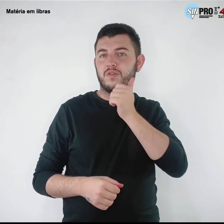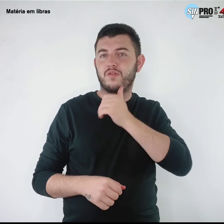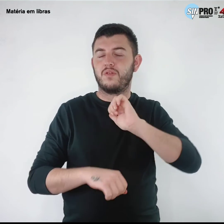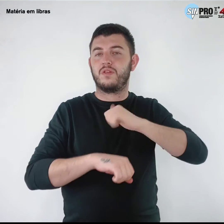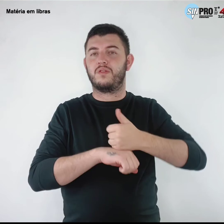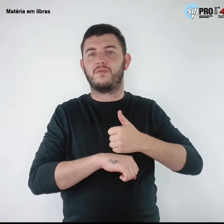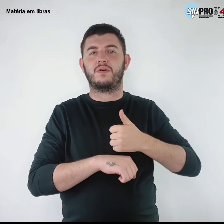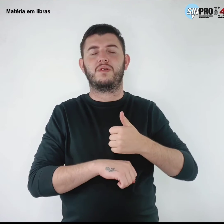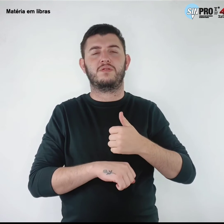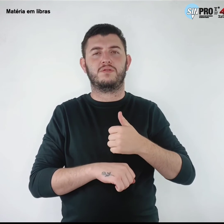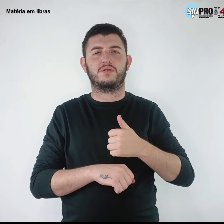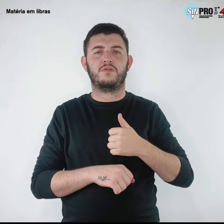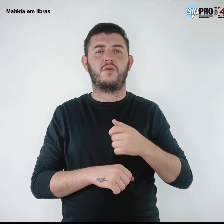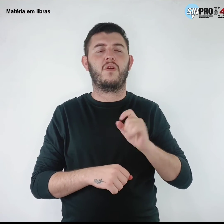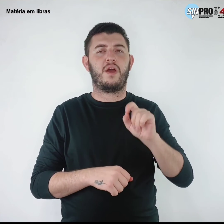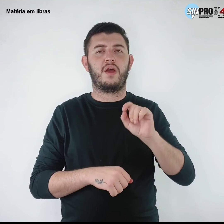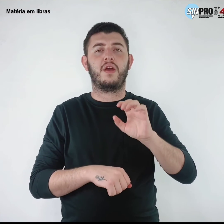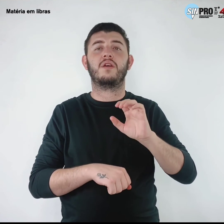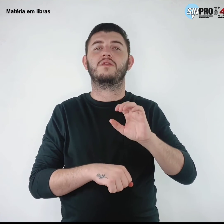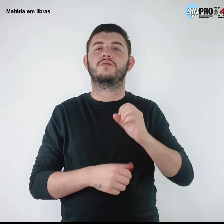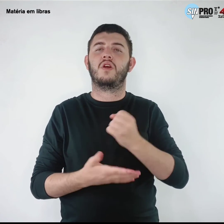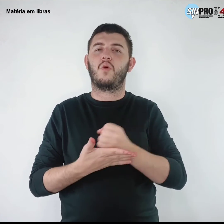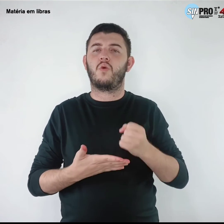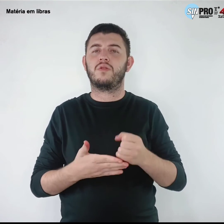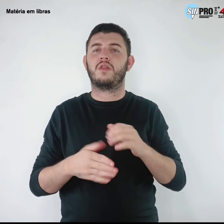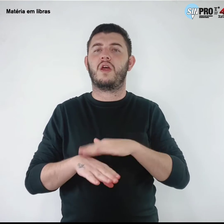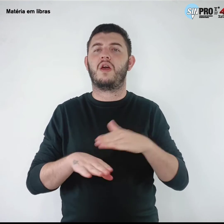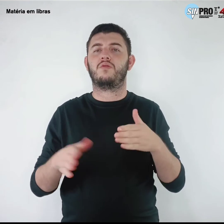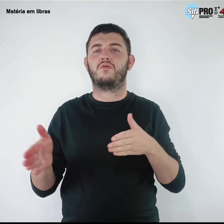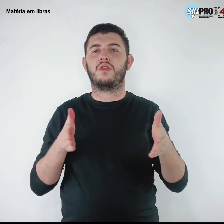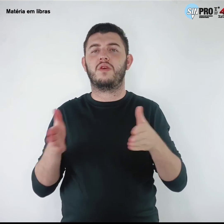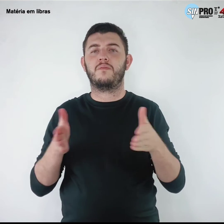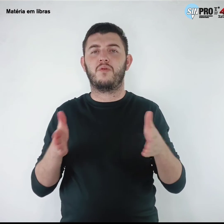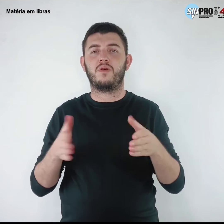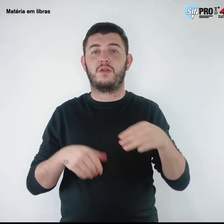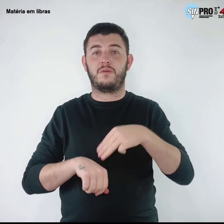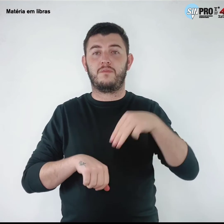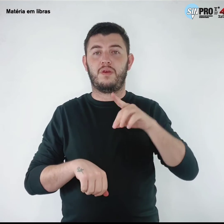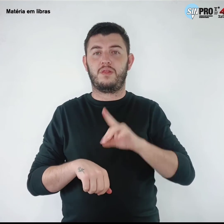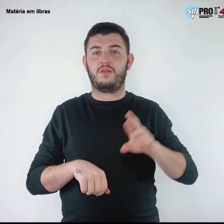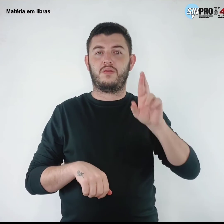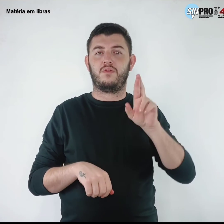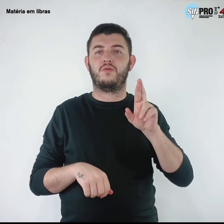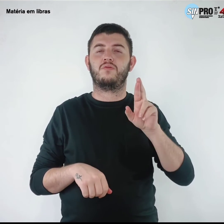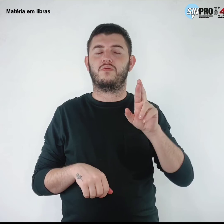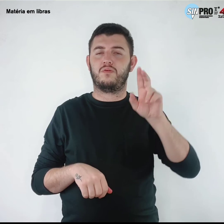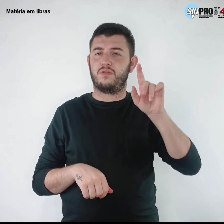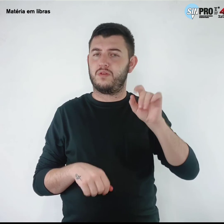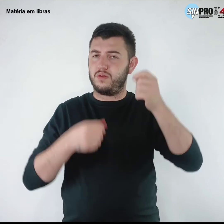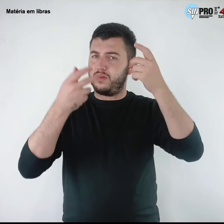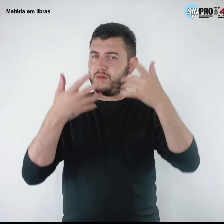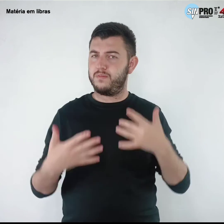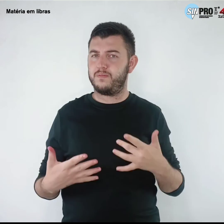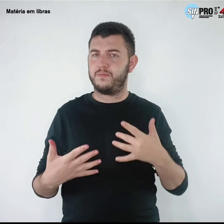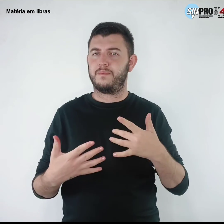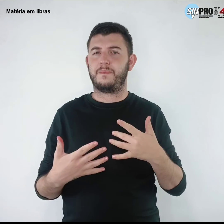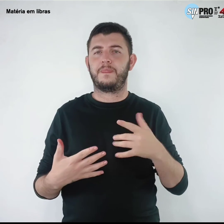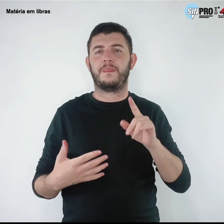substituta em regime de contrato temporário, mestre e doutora, explica que